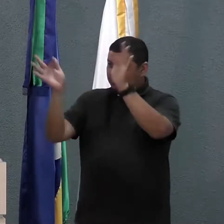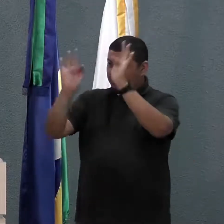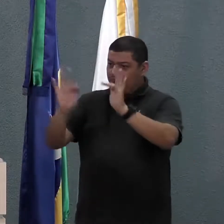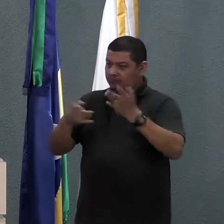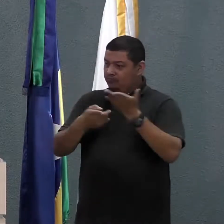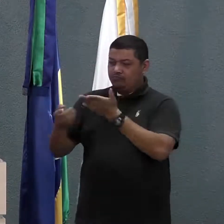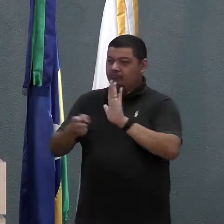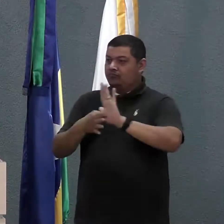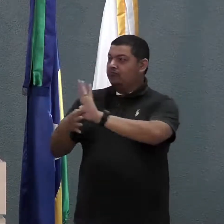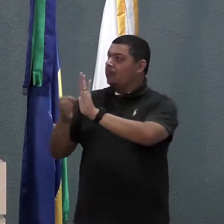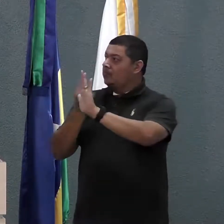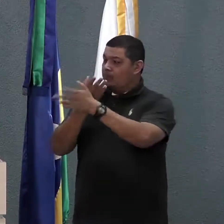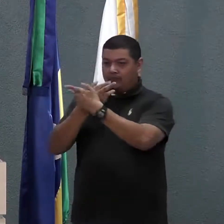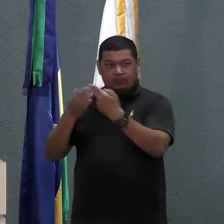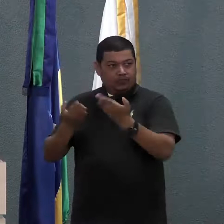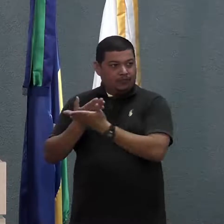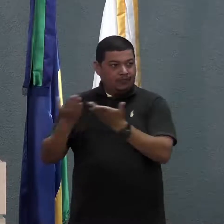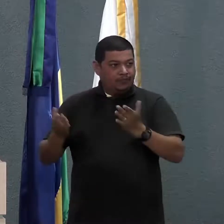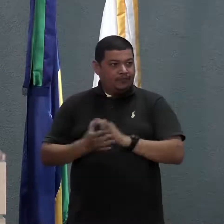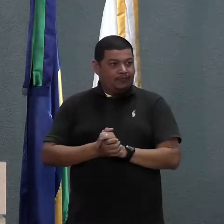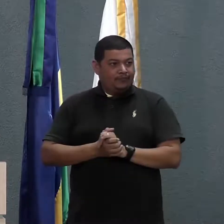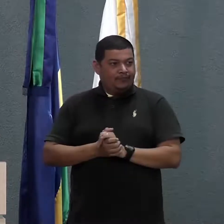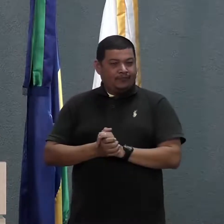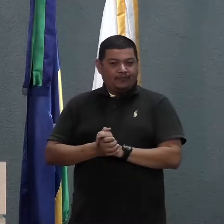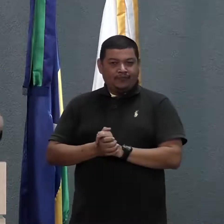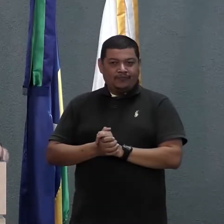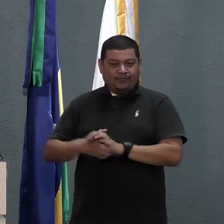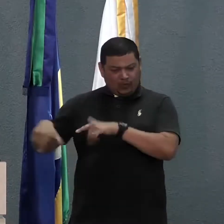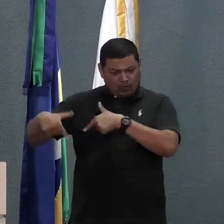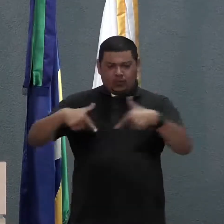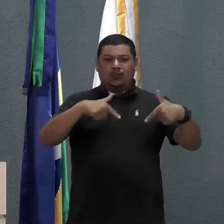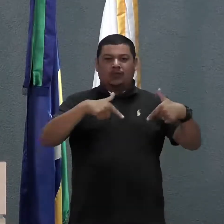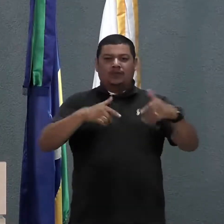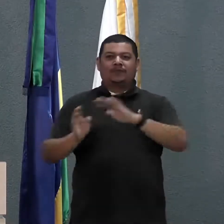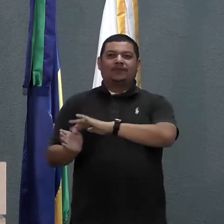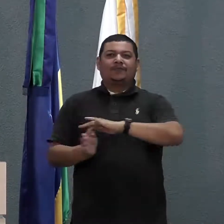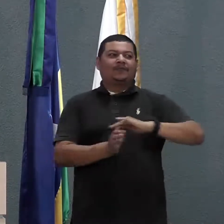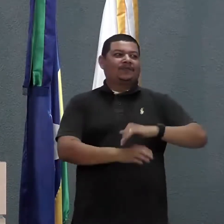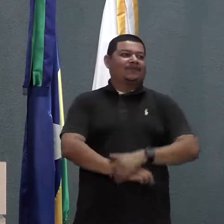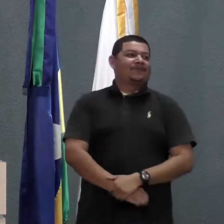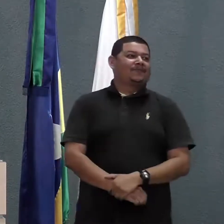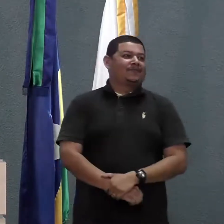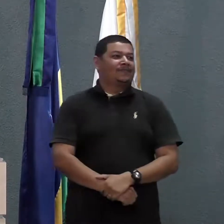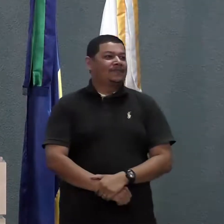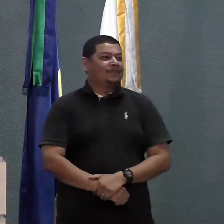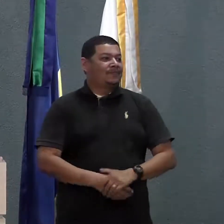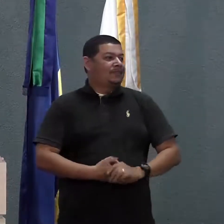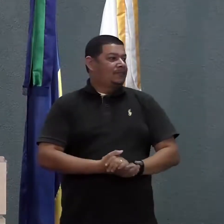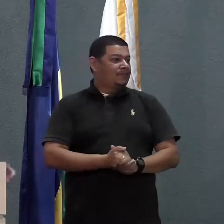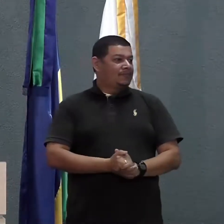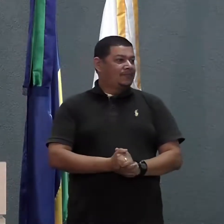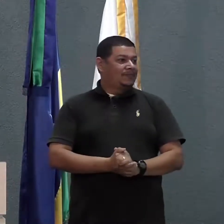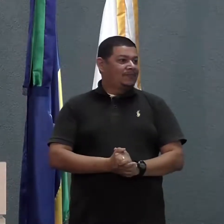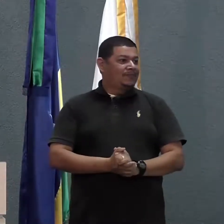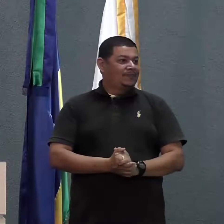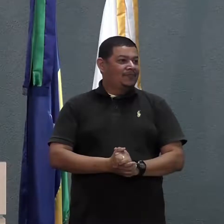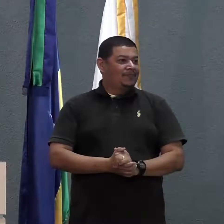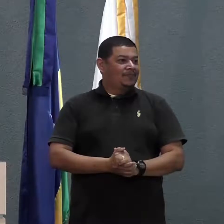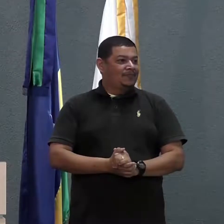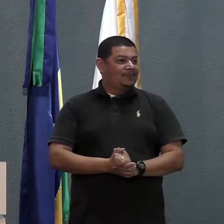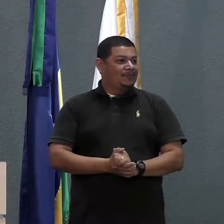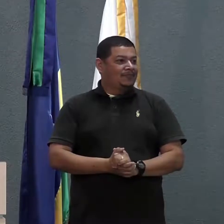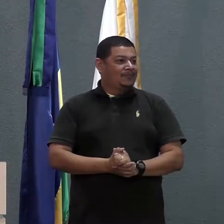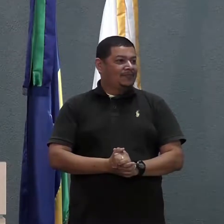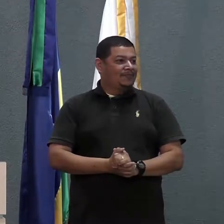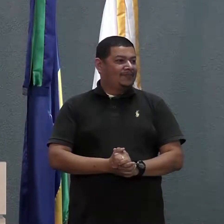tudo de bom, e para cima, meu amigo. Obrigado, obrigado, vereador. Pela ordem, senhor presidente, o senhor